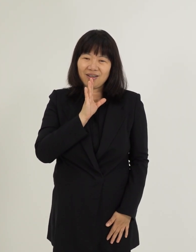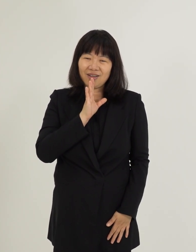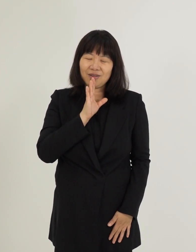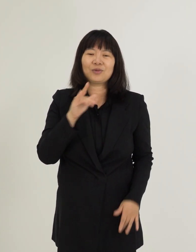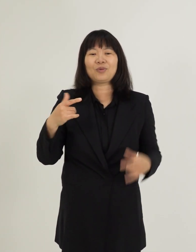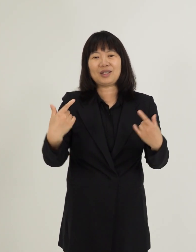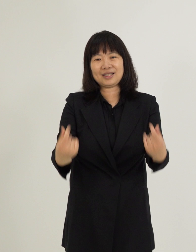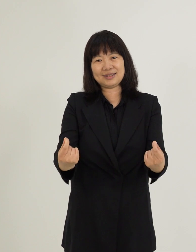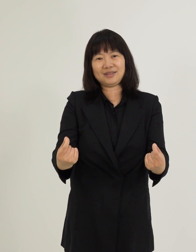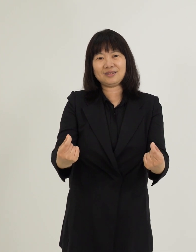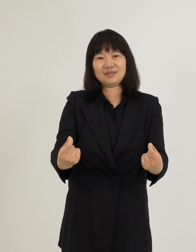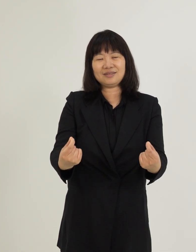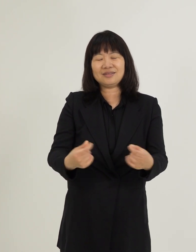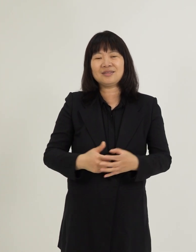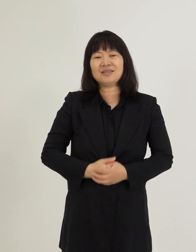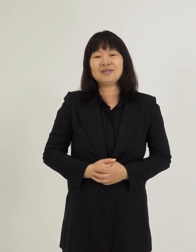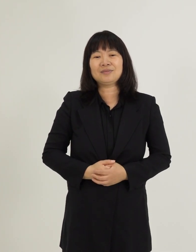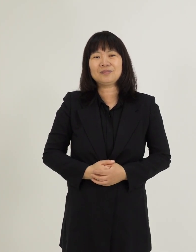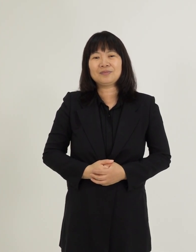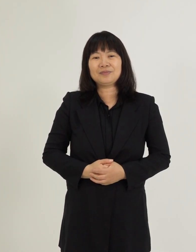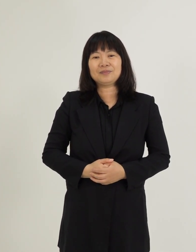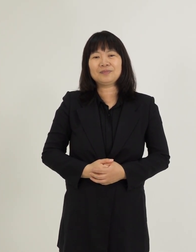Jesus into the world.